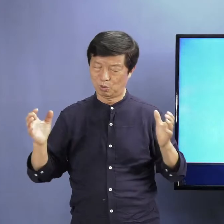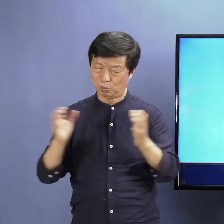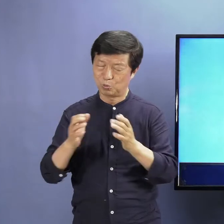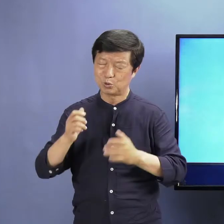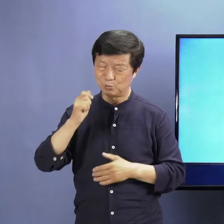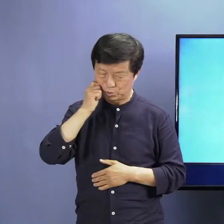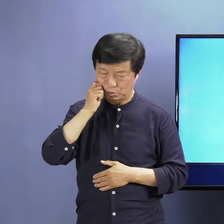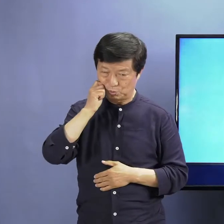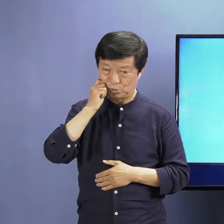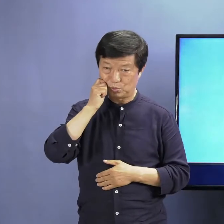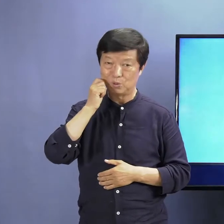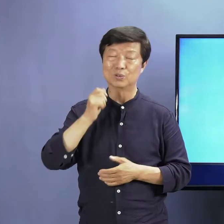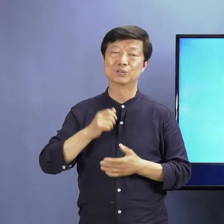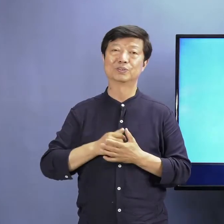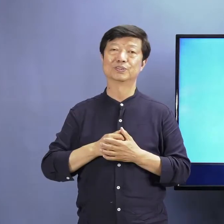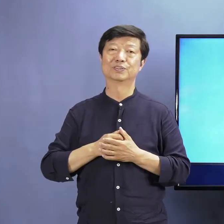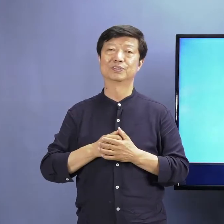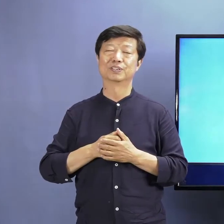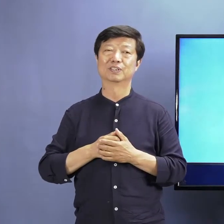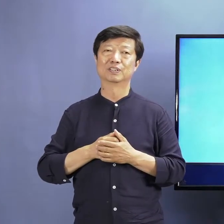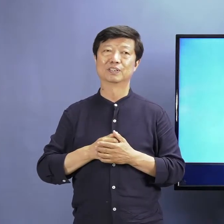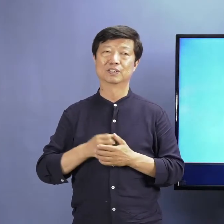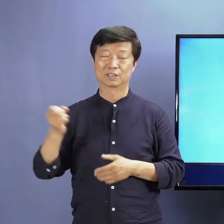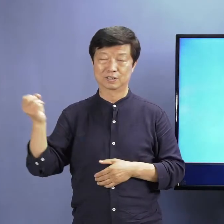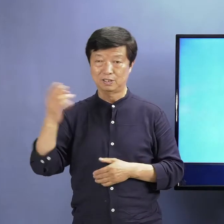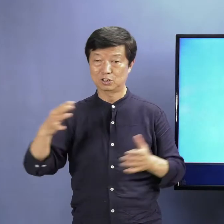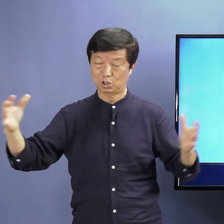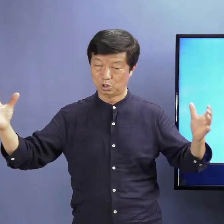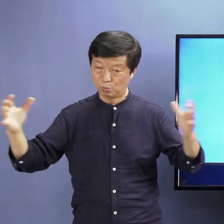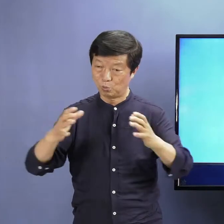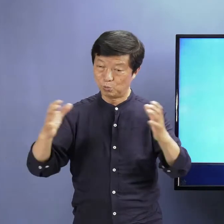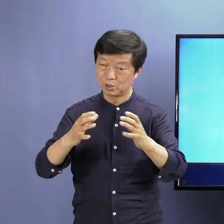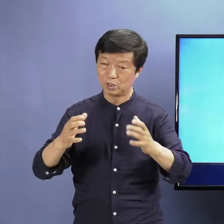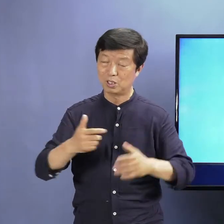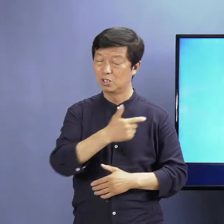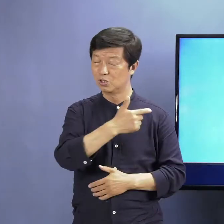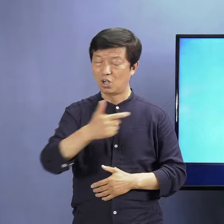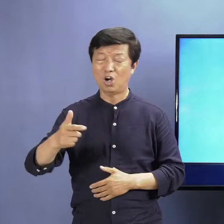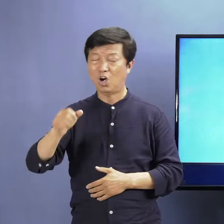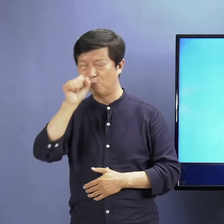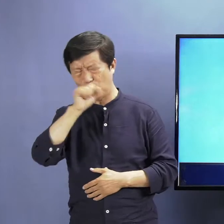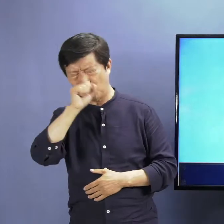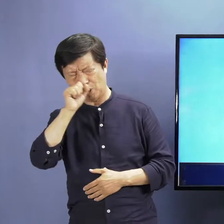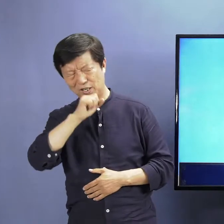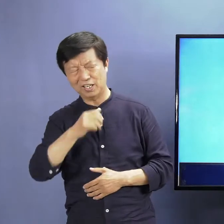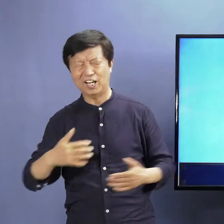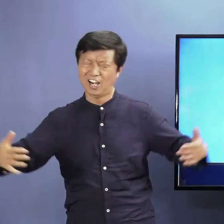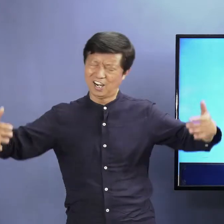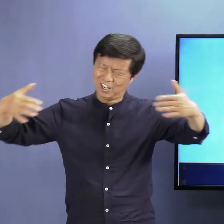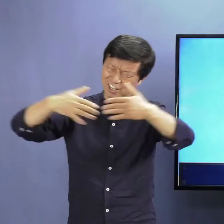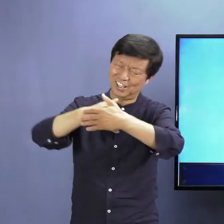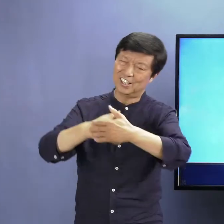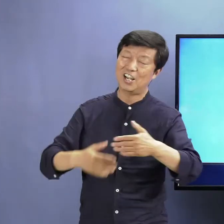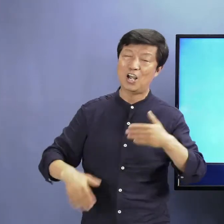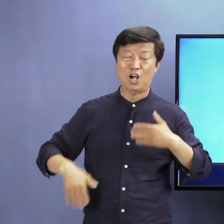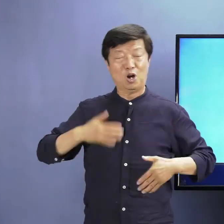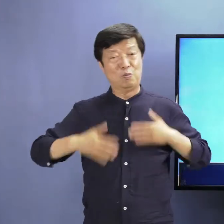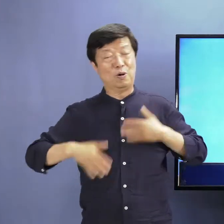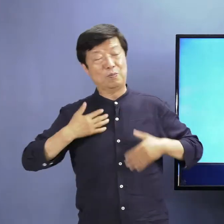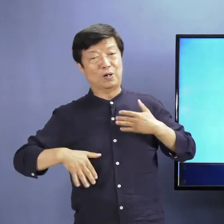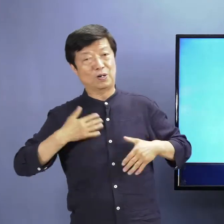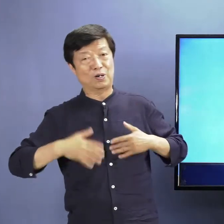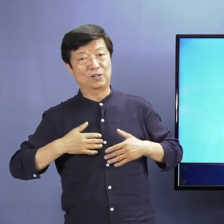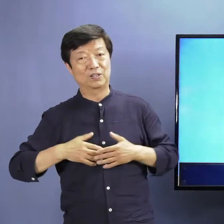그러다가 다시 모이니까 사람들이 너무 좋아하더라고요. 정말 좋아. 근데 그때보다 더 좋아한 데가